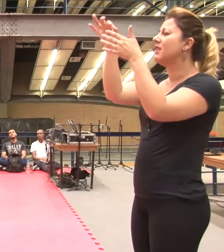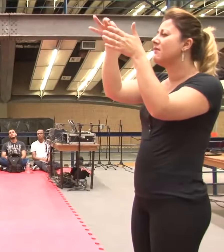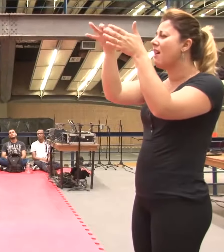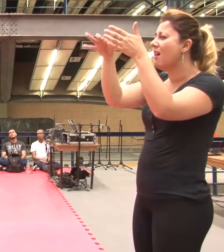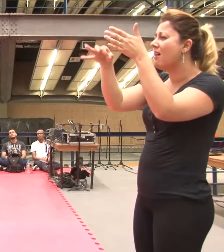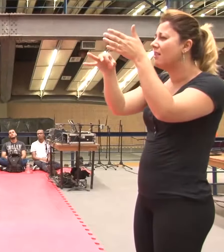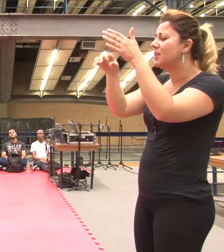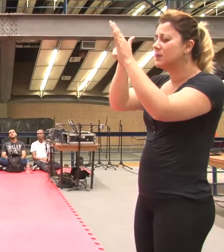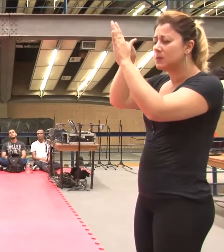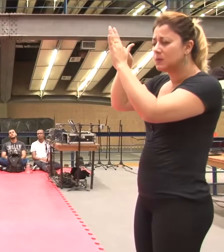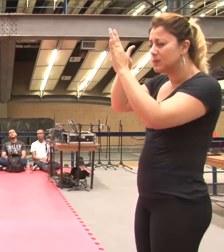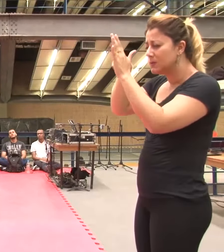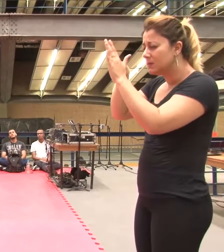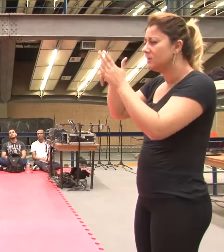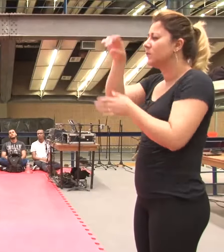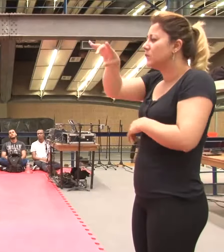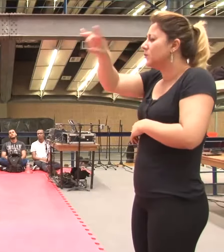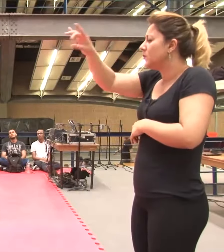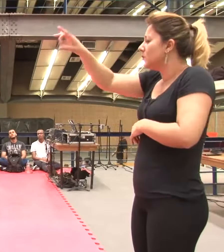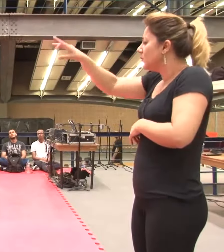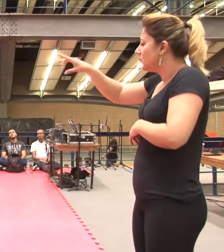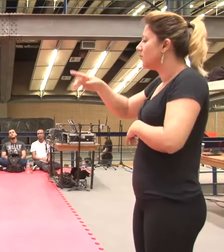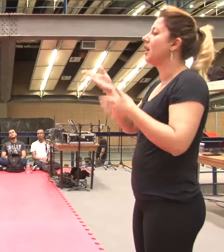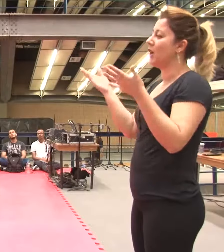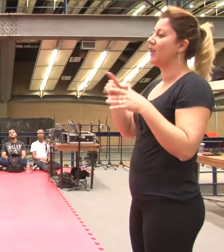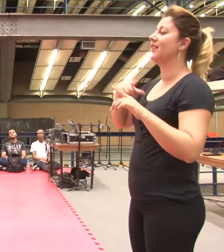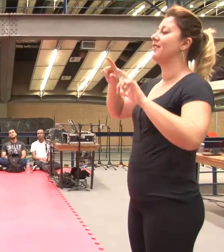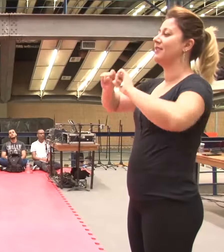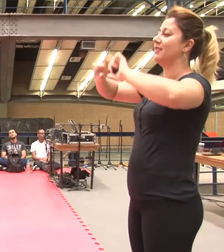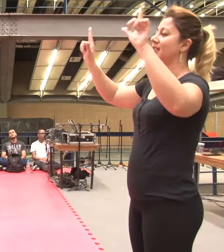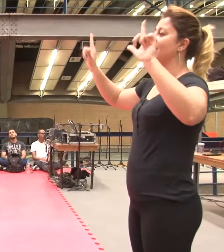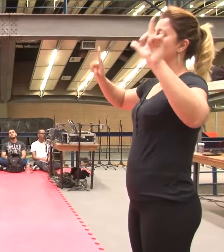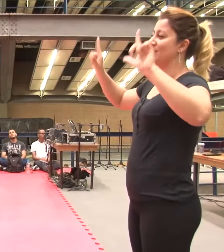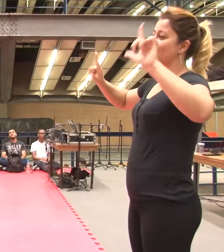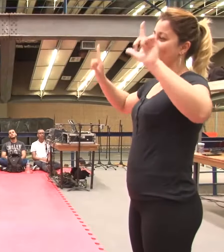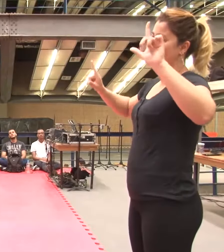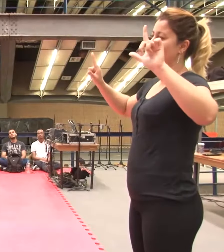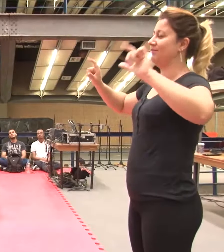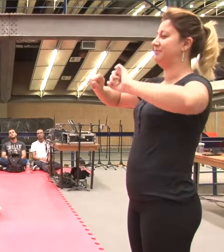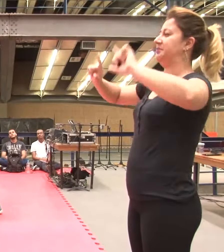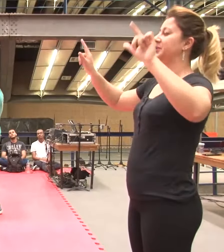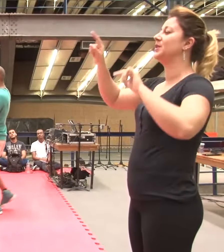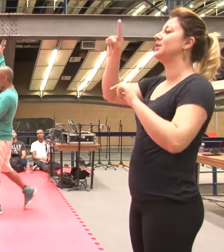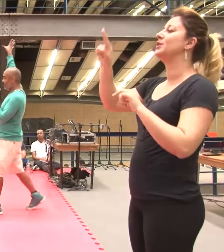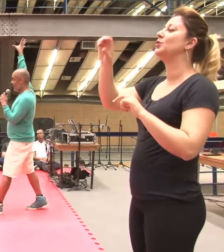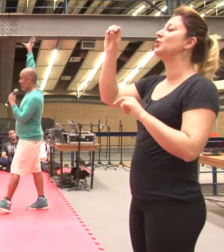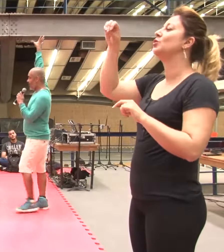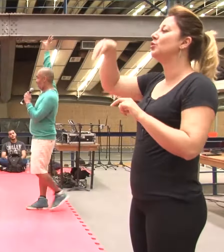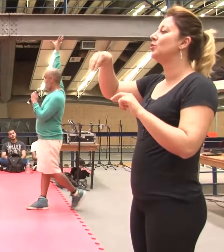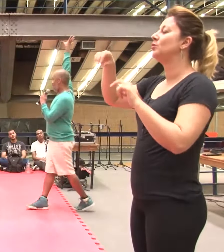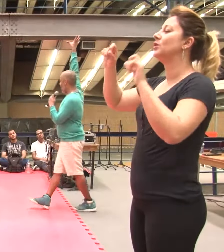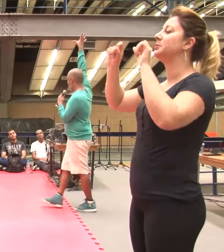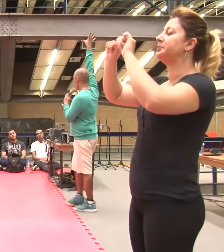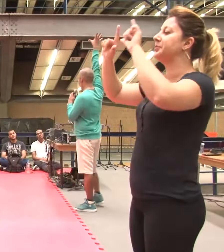dizendo, as coisas estéticas, né? A gente tem TV de 32 a 42 polegadas, a gente faz zoom, zoom, zoom, zoom, zoom, zoom, zoom,